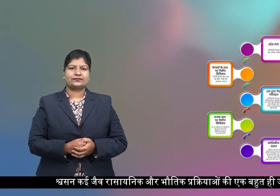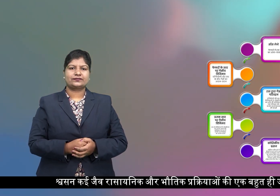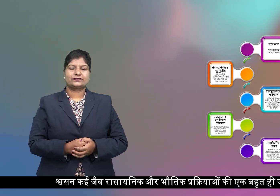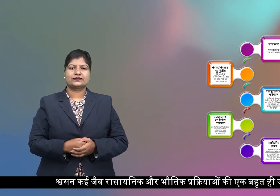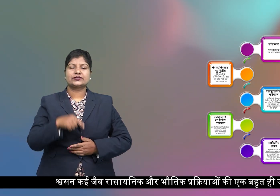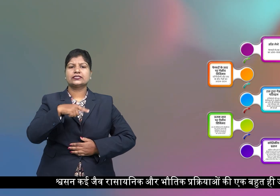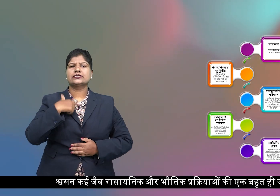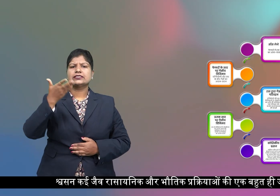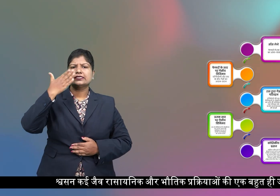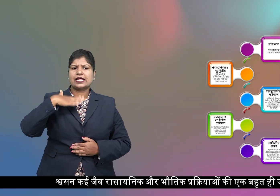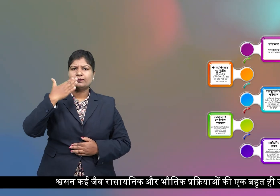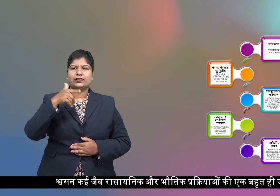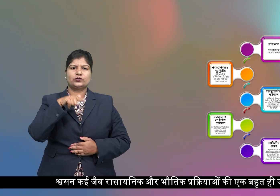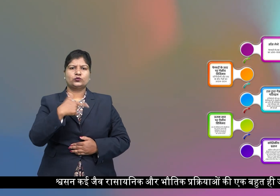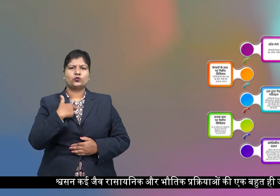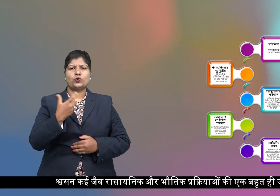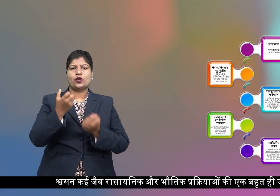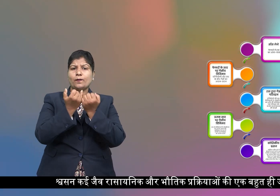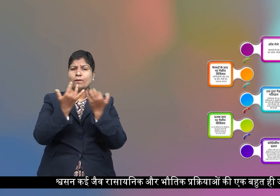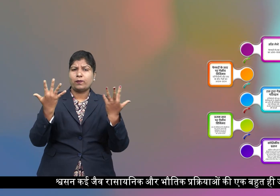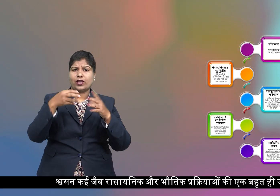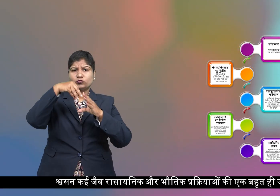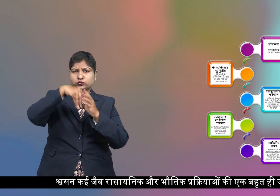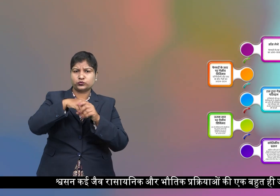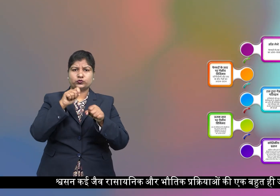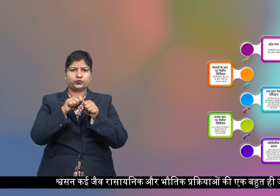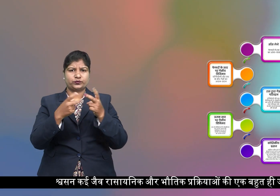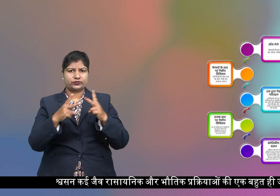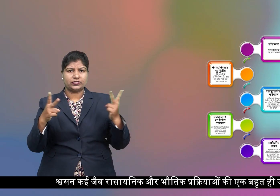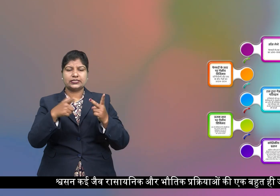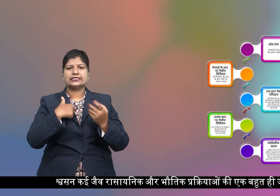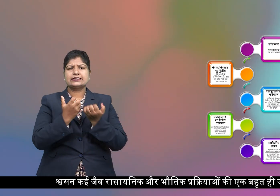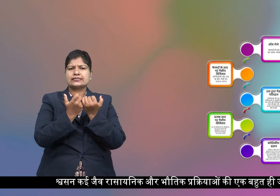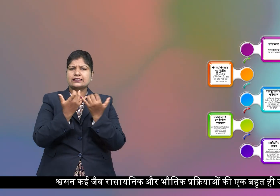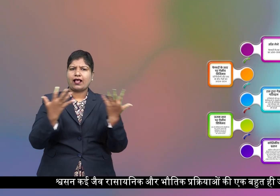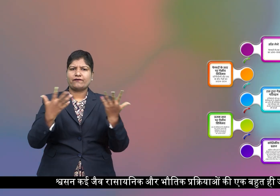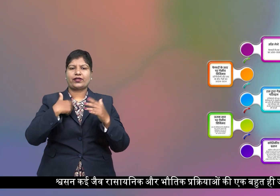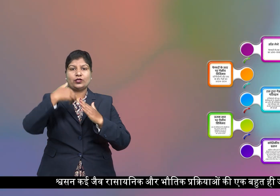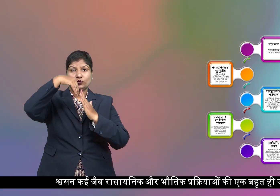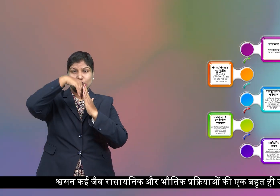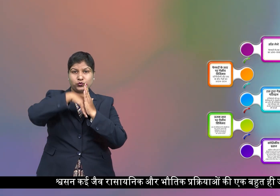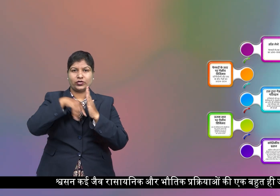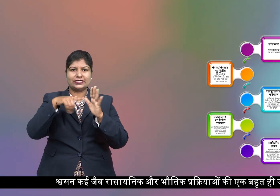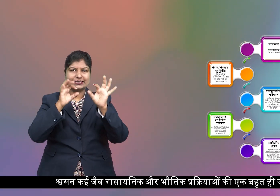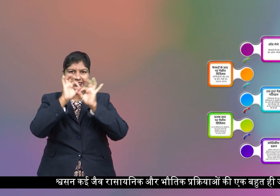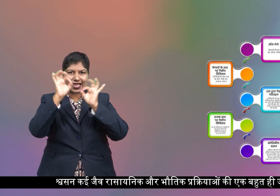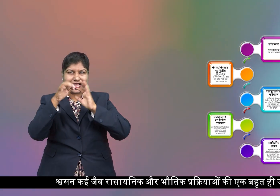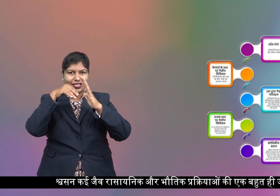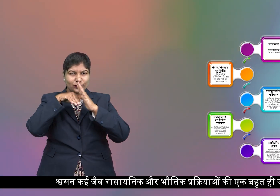श्वसन कई जैव, रासायनिक और भौतिक प्रक्रियाओं की एक बहुत ही